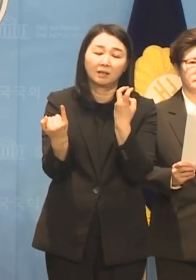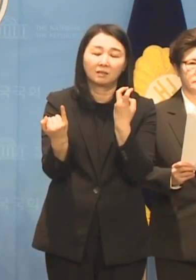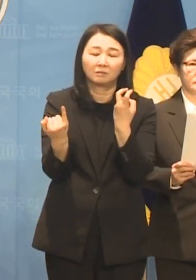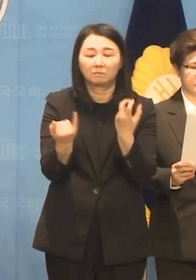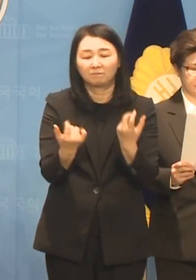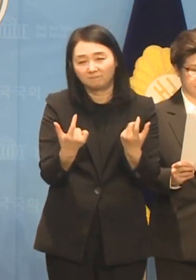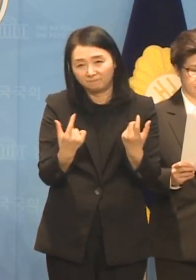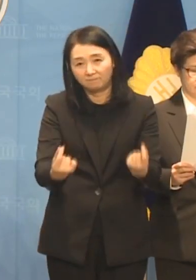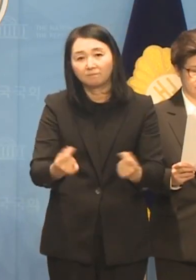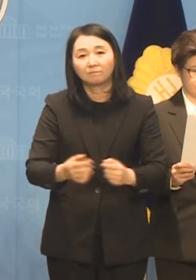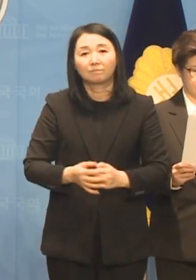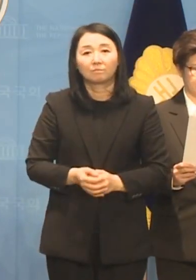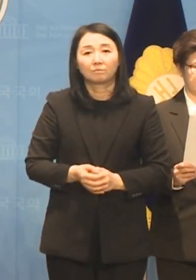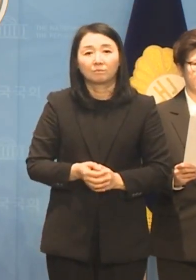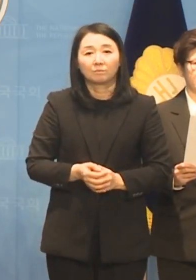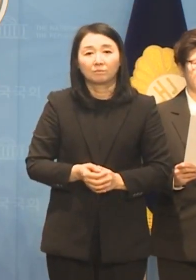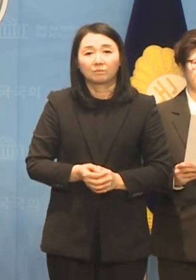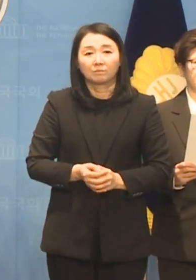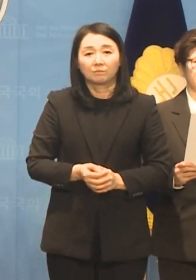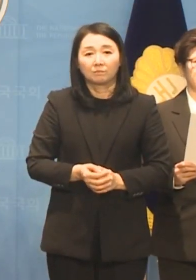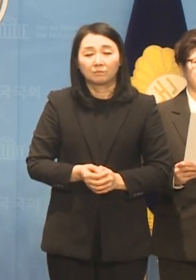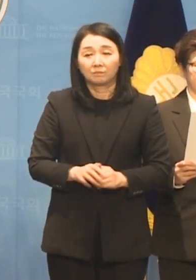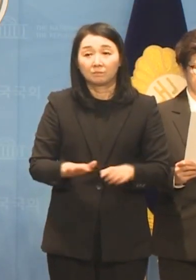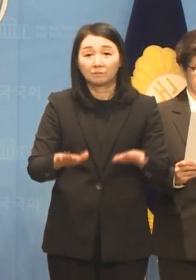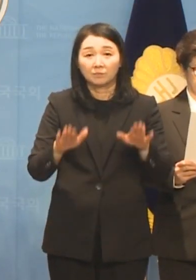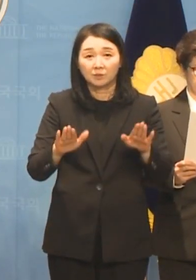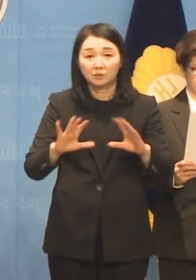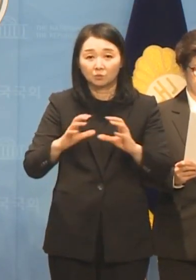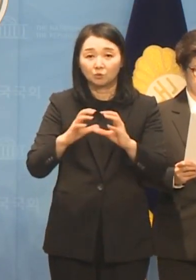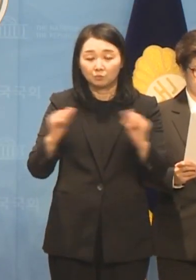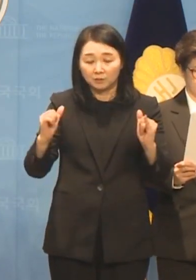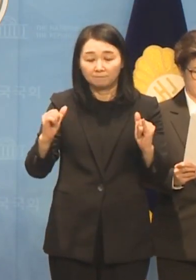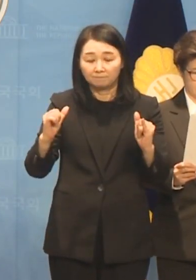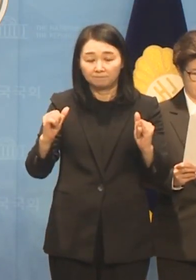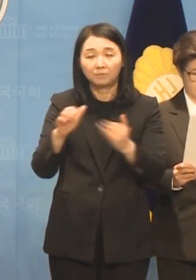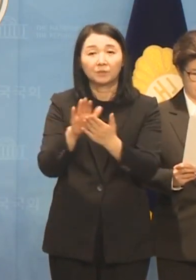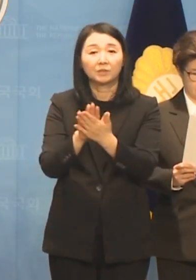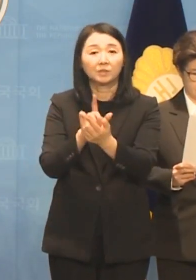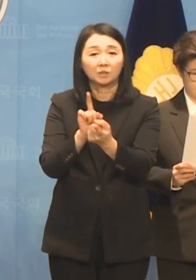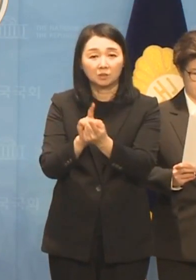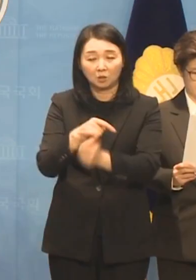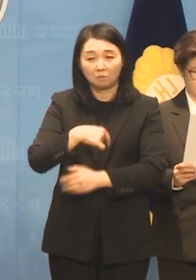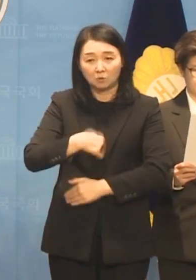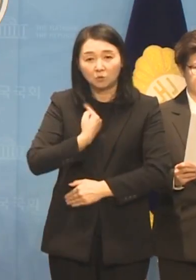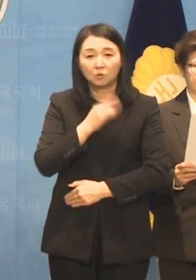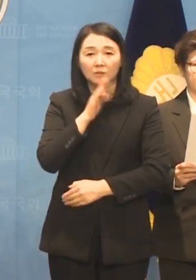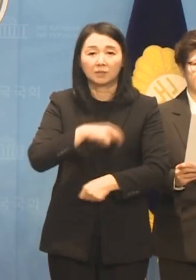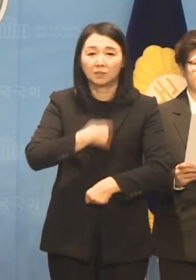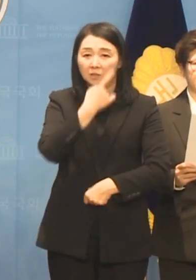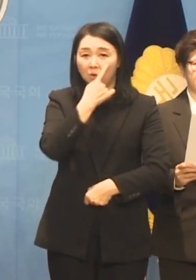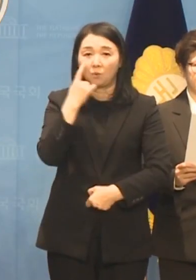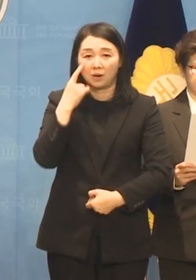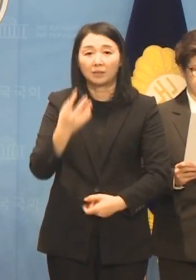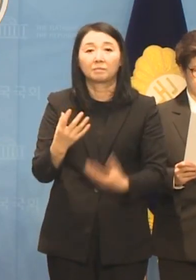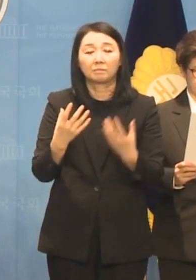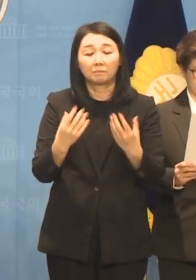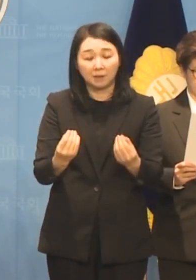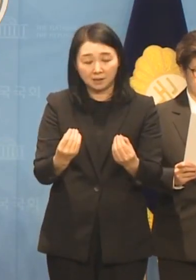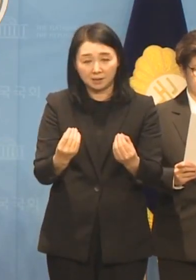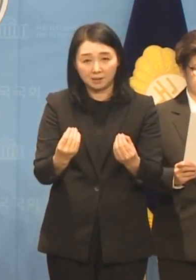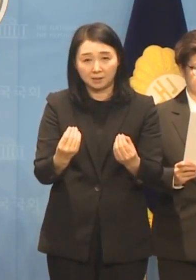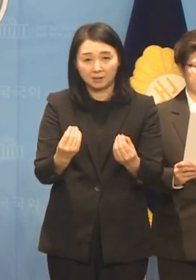차이가 없었습니다. 하지만 이제는 국민들이 직접 스스로 진실을 확인하는